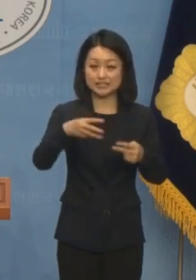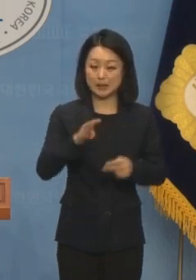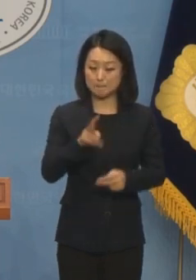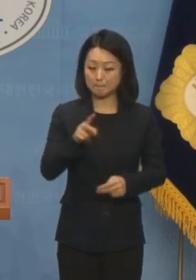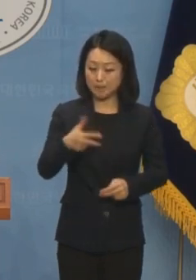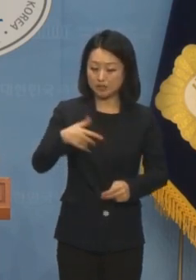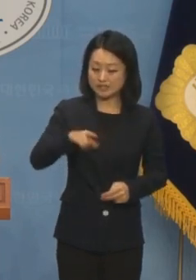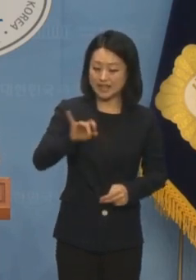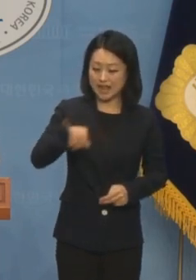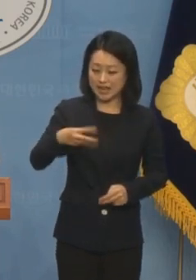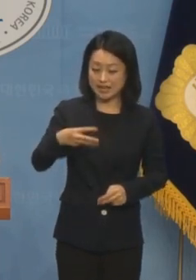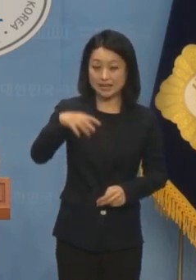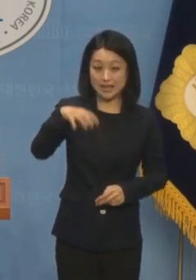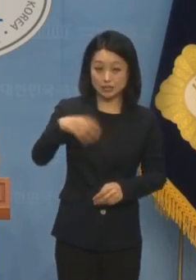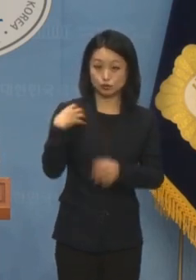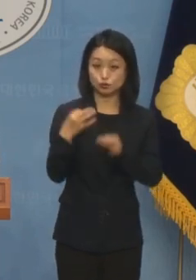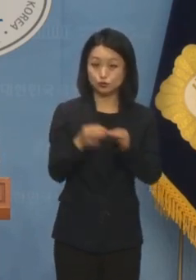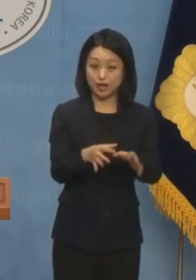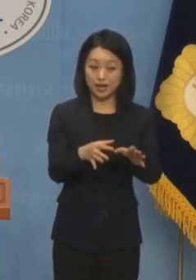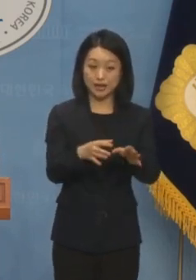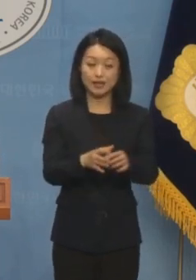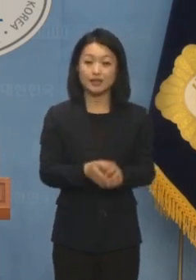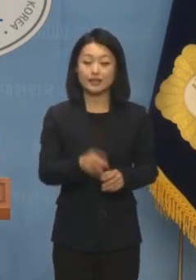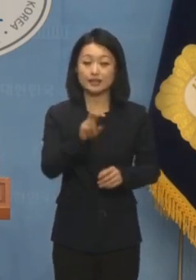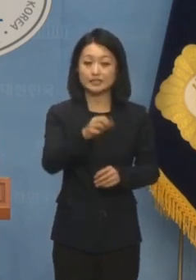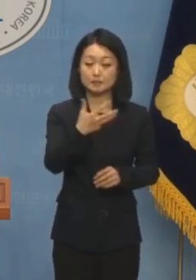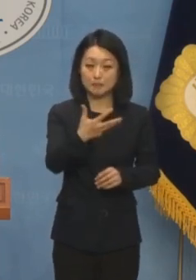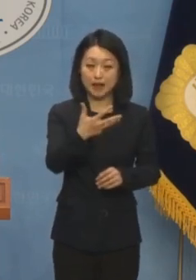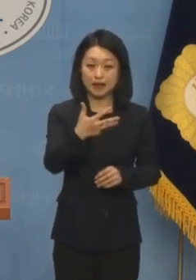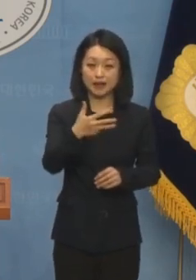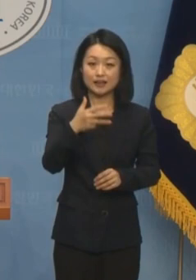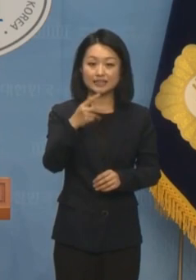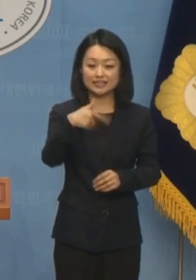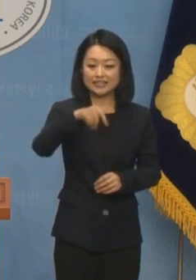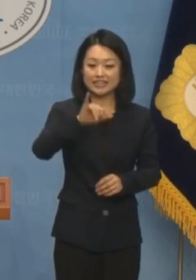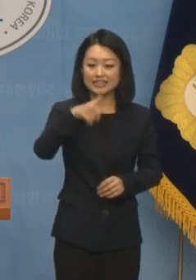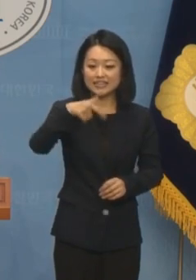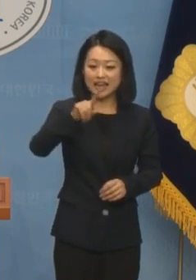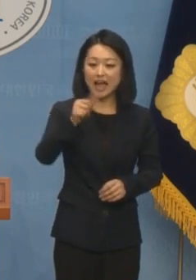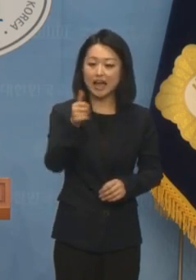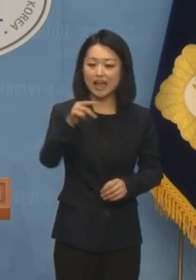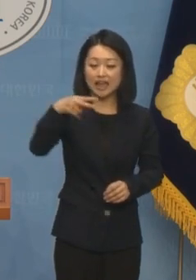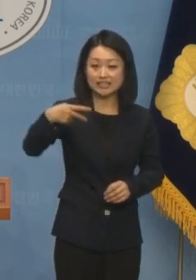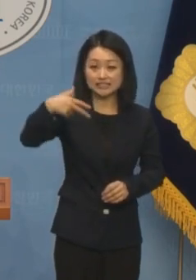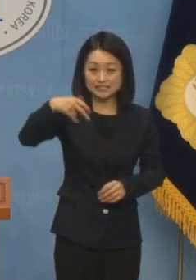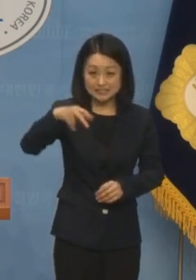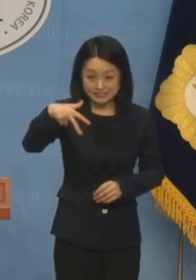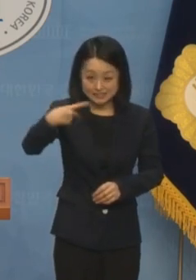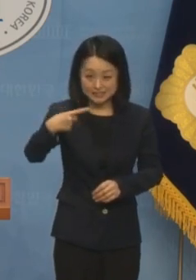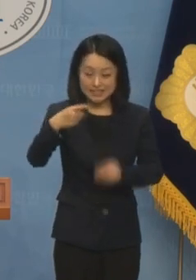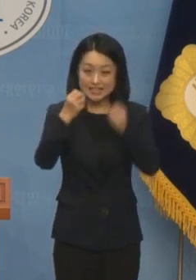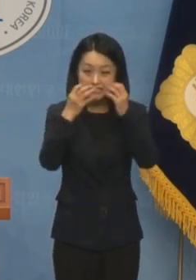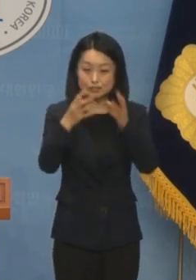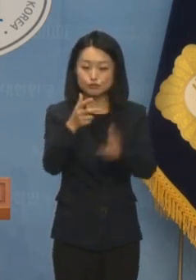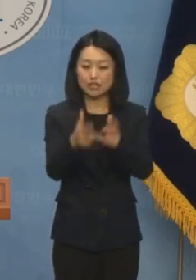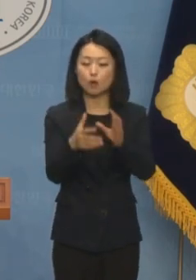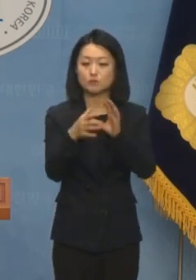의원실 주최로 28GHz 신규 사업자의 자격과 요건 토론회가 진행